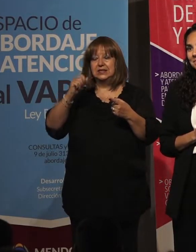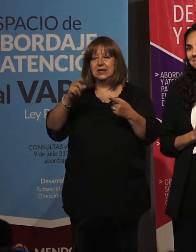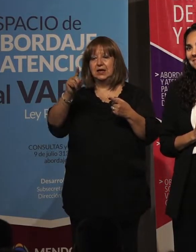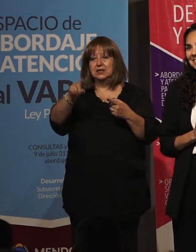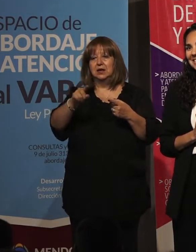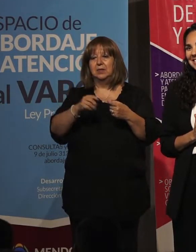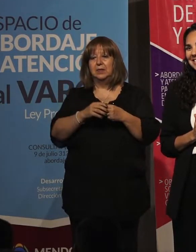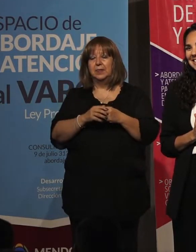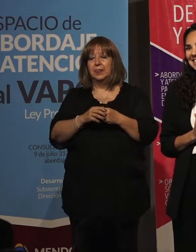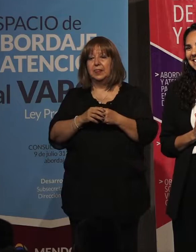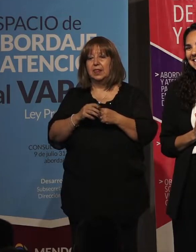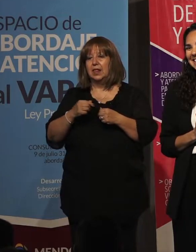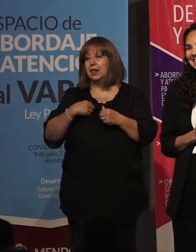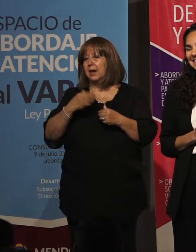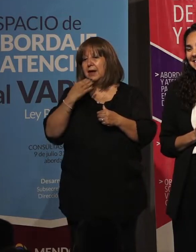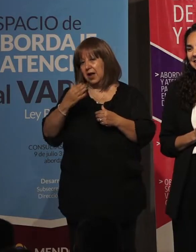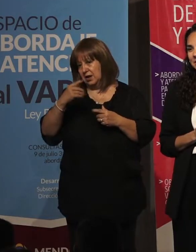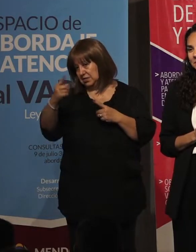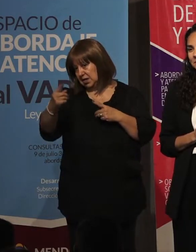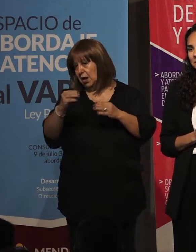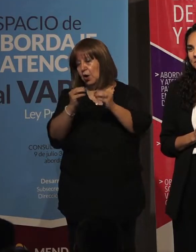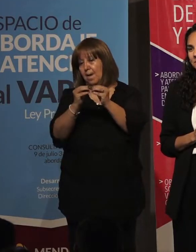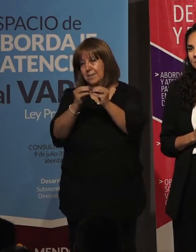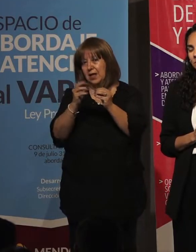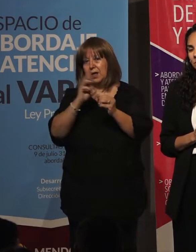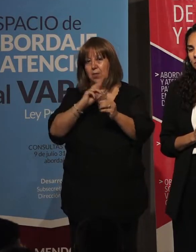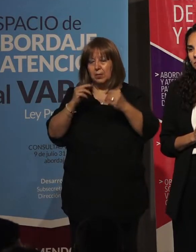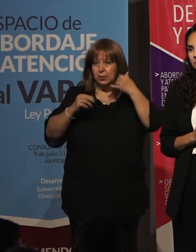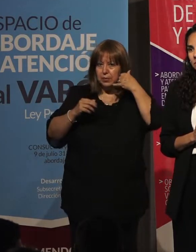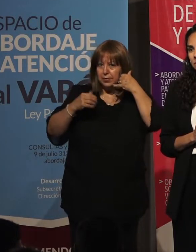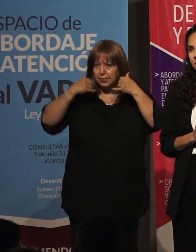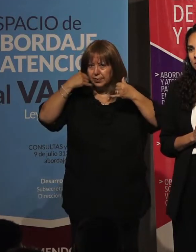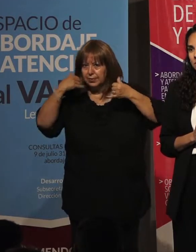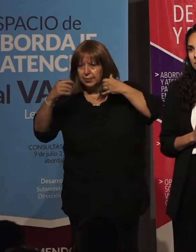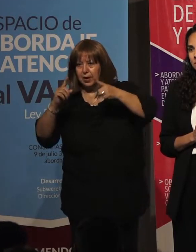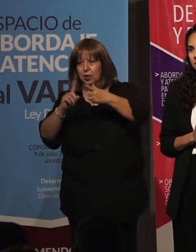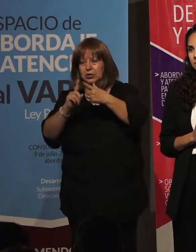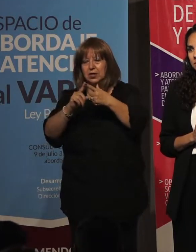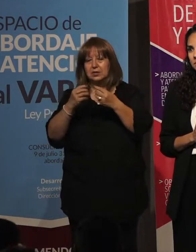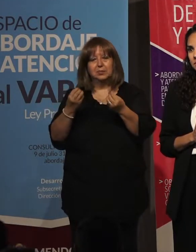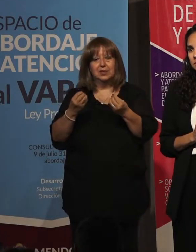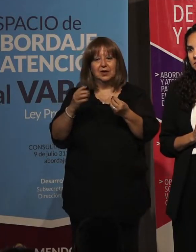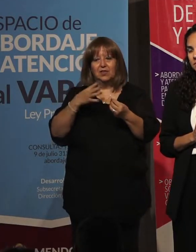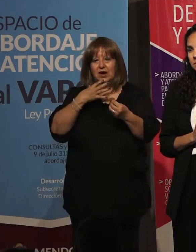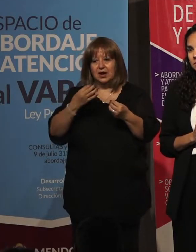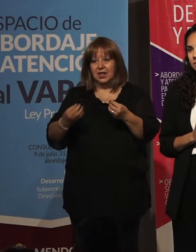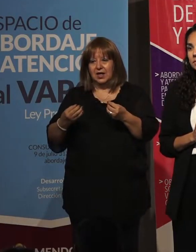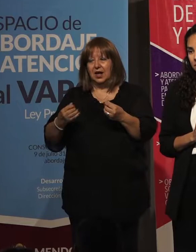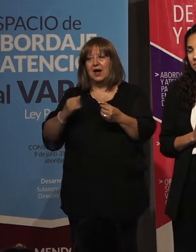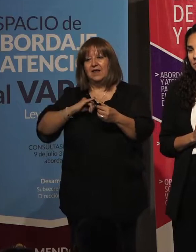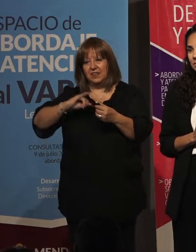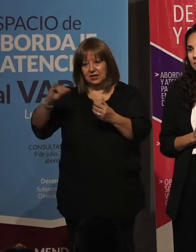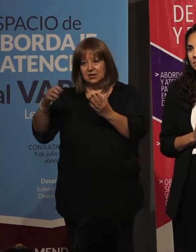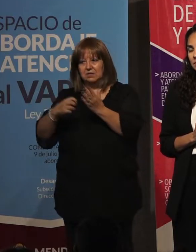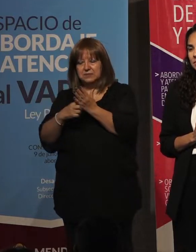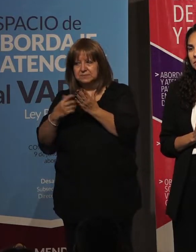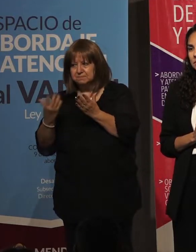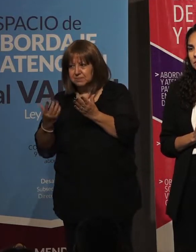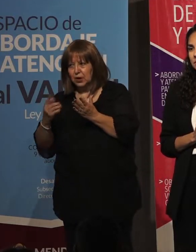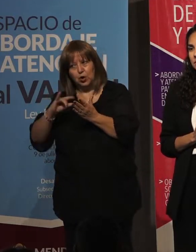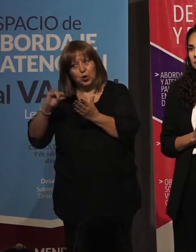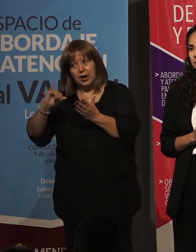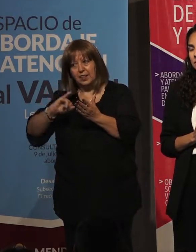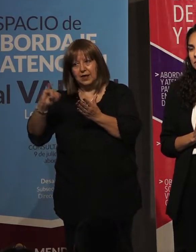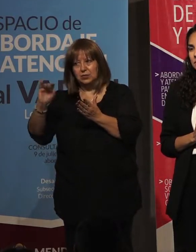Gracias, Cecilia. Porque realmente a veces sí es cierto que no te toman las denuncias en ciertos lugares,